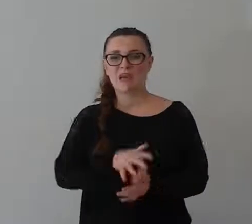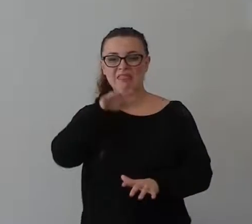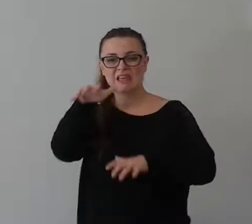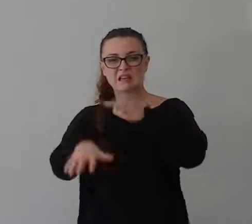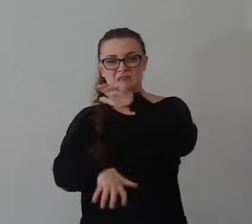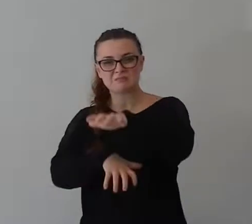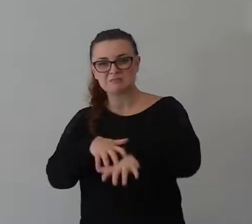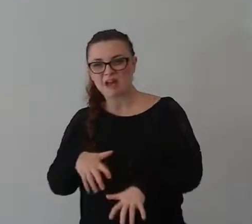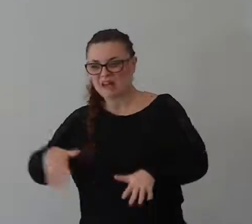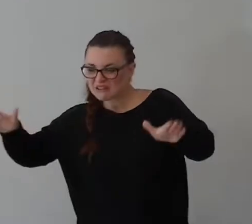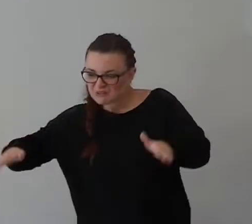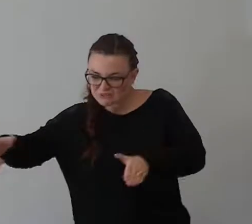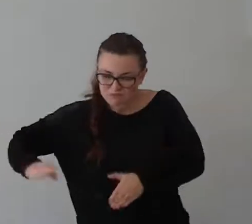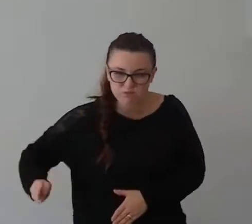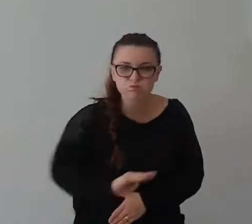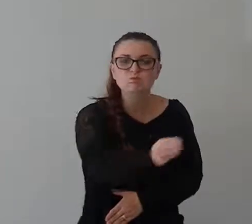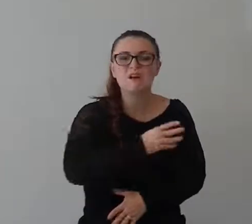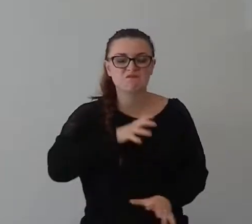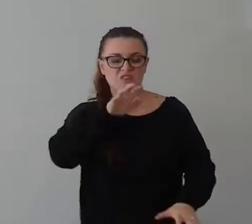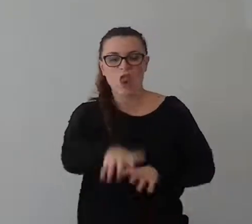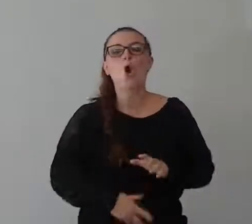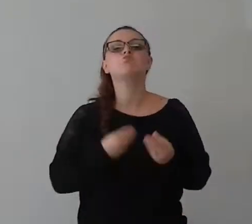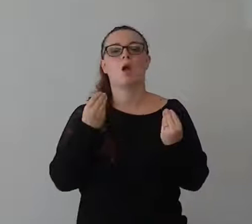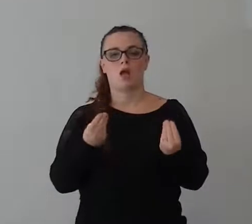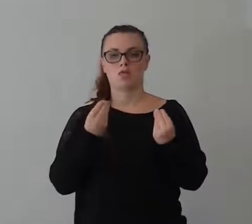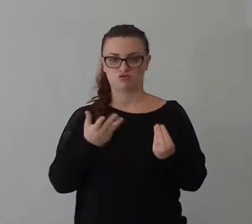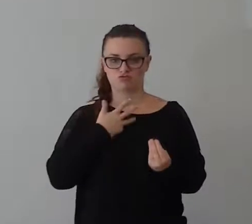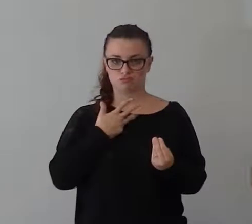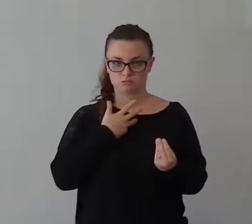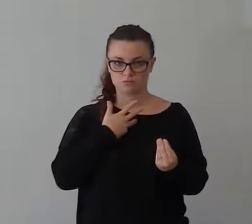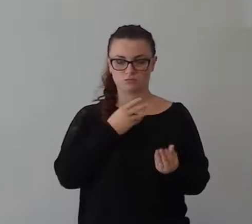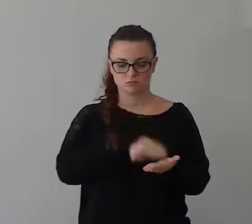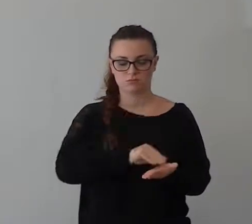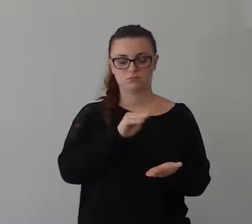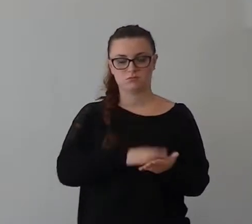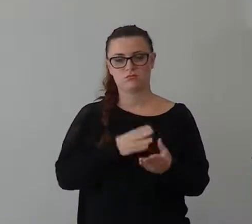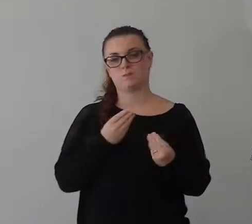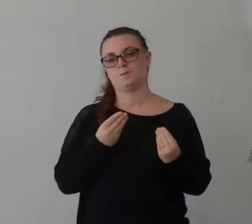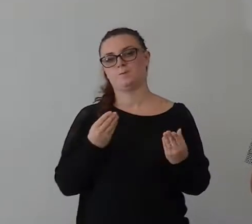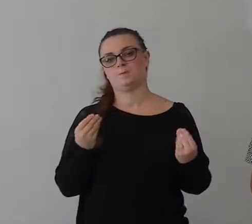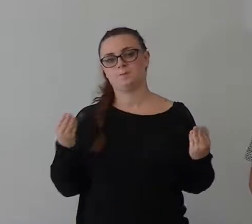a continuare a dirgli: guarda, rimani sotto la mano di Dio, rimani sotto la qui sei al sito.